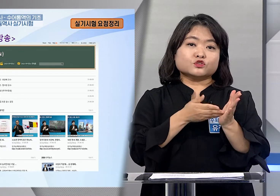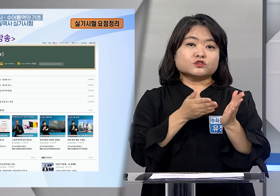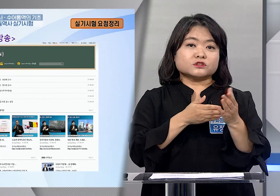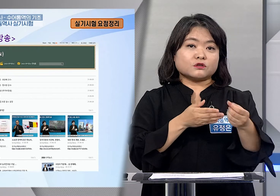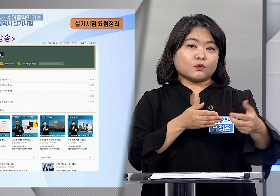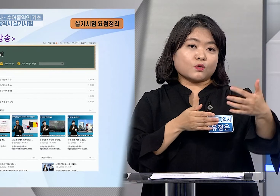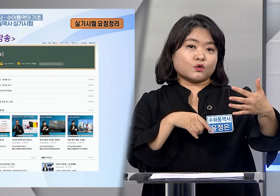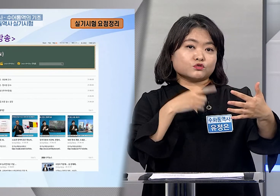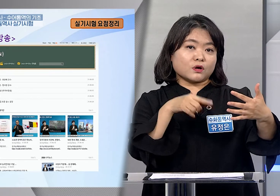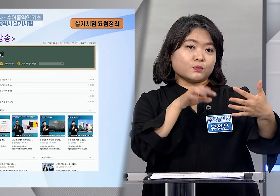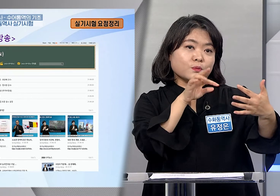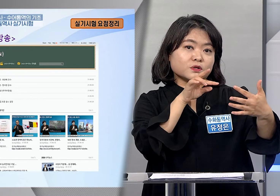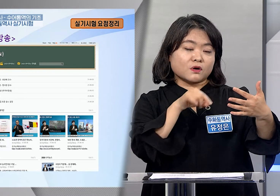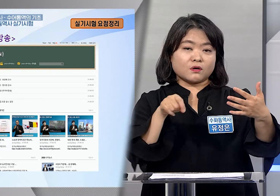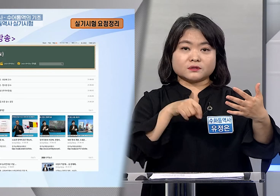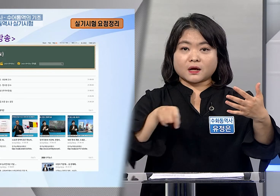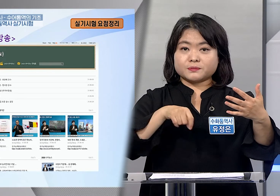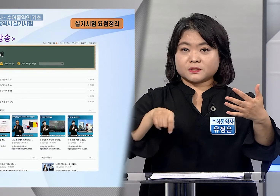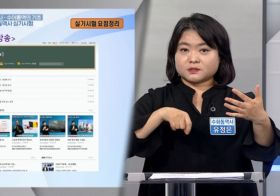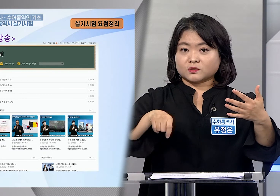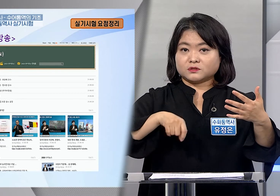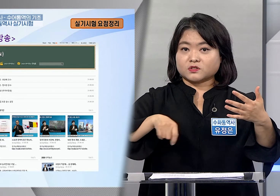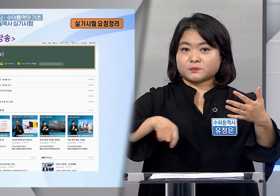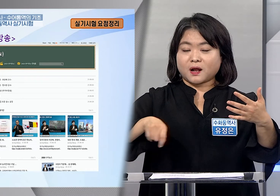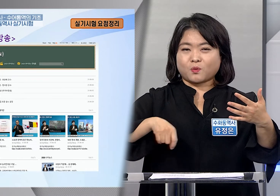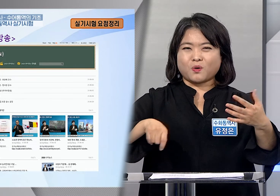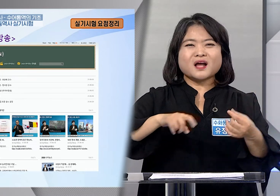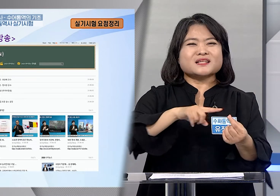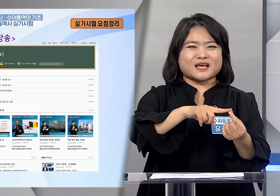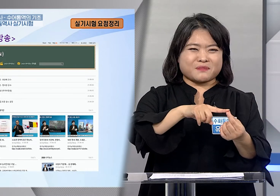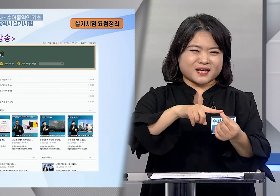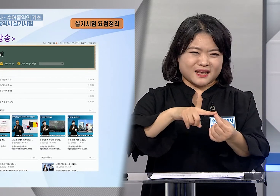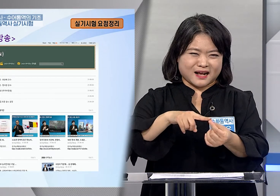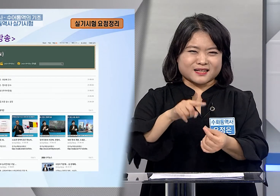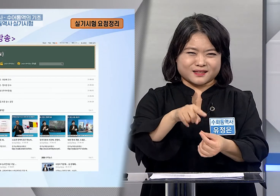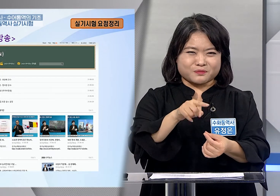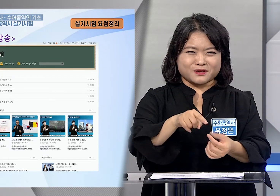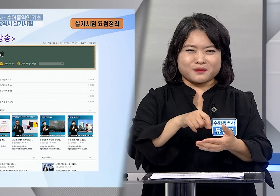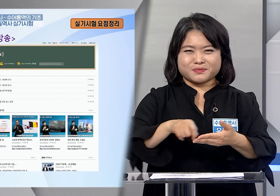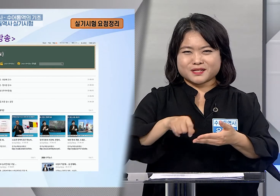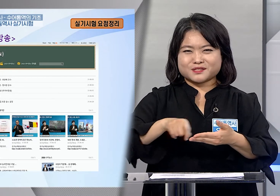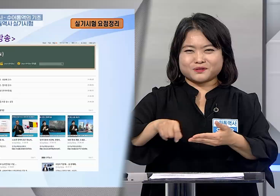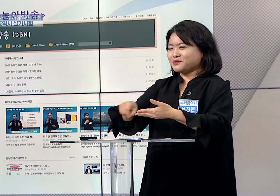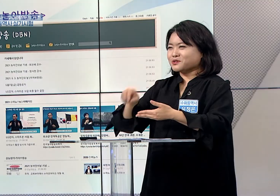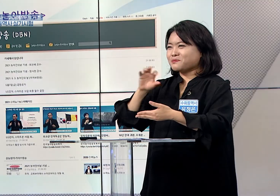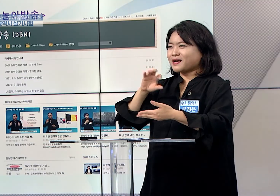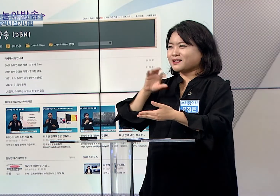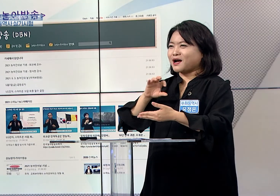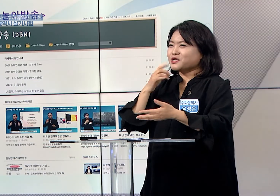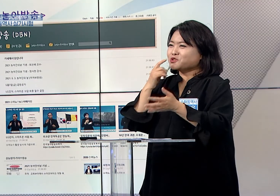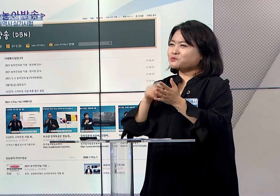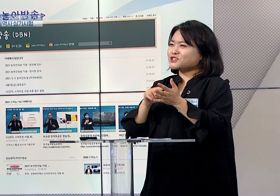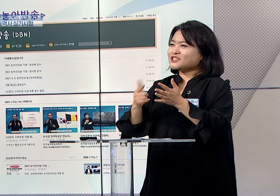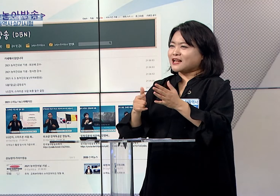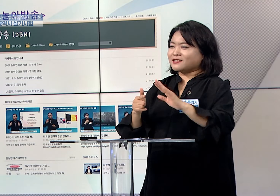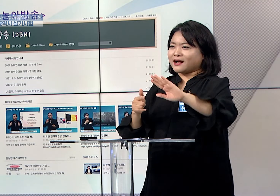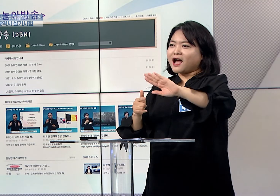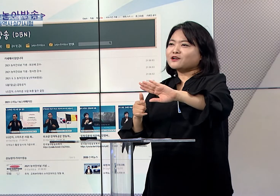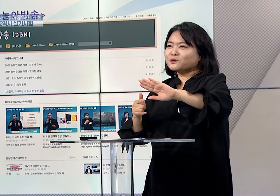뉴스를 틀어놓고 수어를 보면서 내가 필기 적는 연습을 하고 자막이 나가기 때문에 필기 적는 연습하기가 쉽지는 않은데